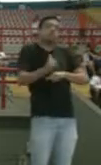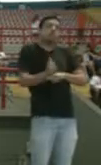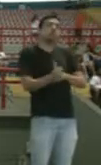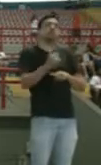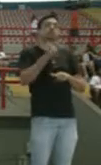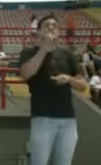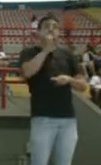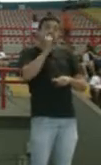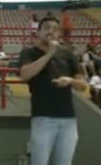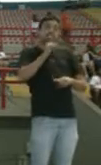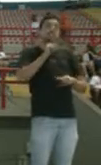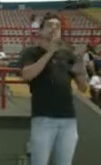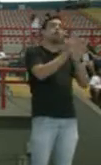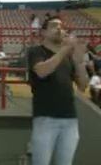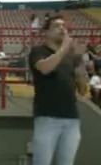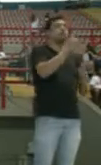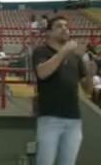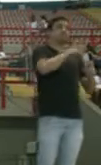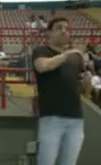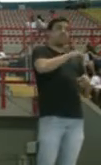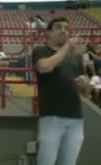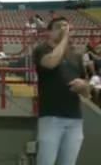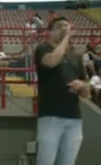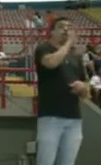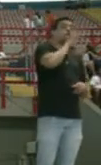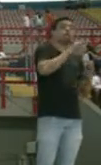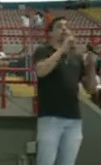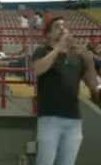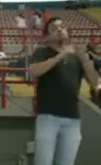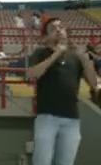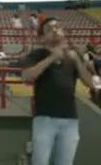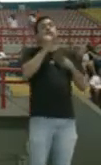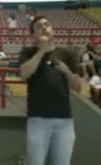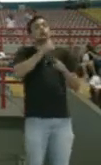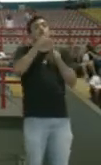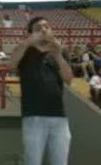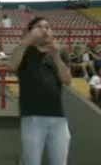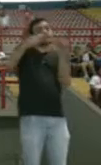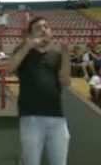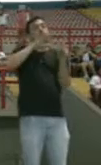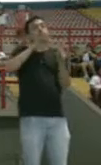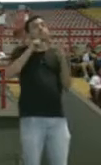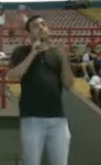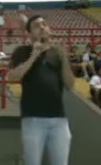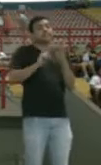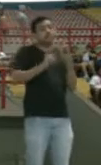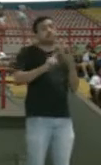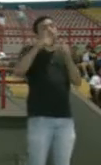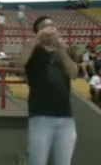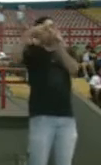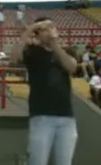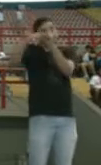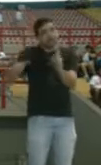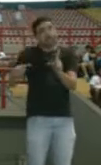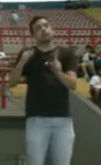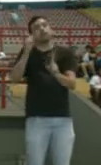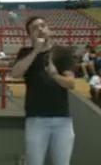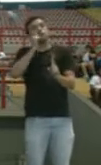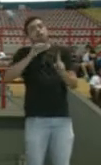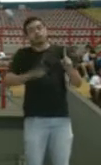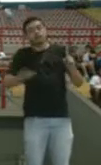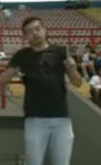Por quê? Porque o homem ganha mal, a mulher ganha meio mal, que era metade que o homem ganhava, e a criança ganhava metade que uma mulher